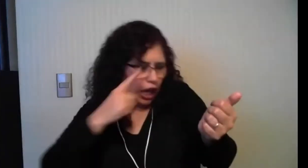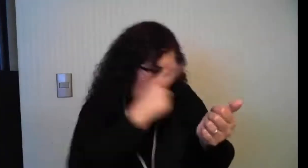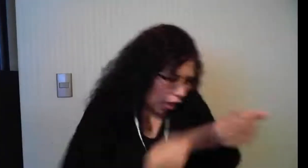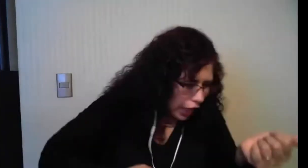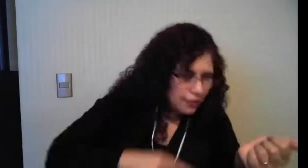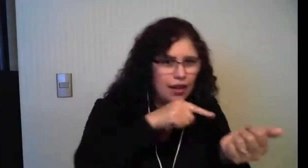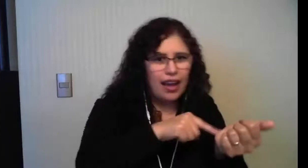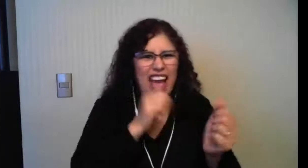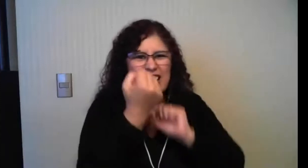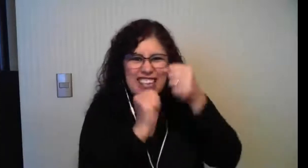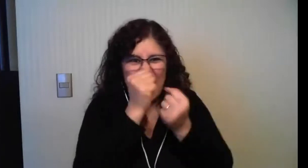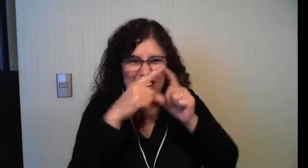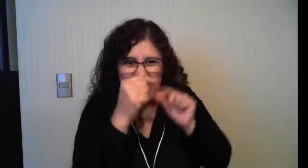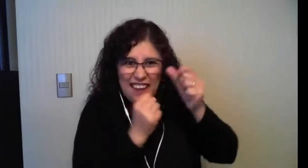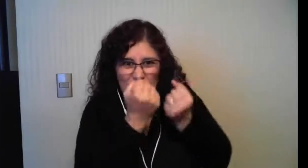ese nervio, ¿ya?